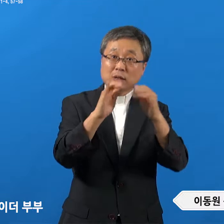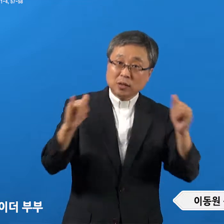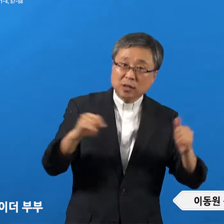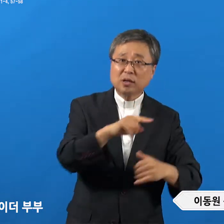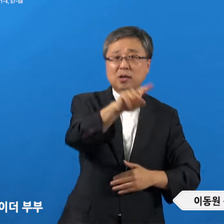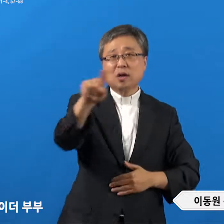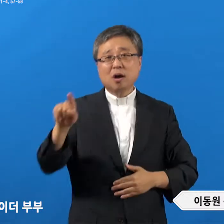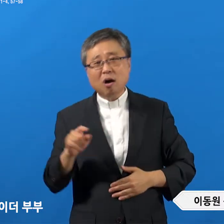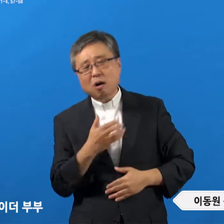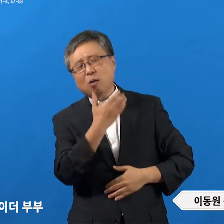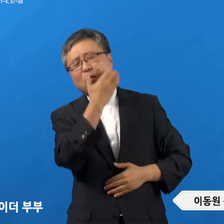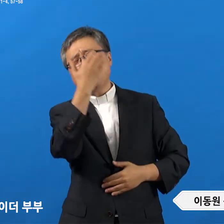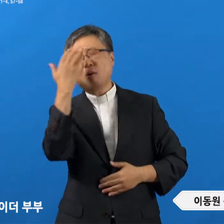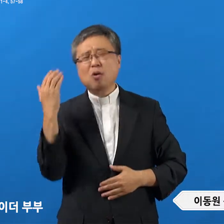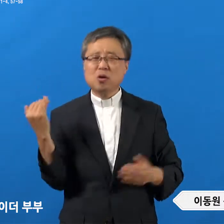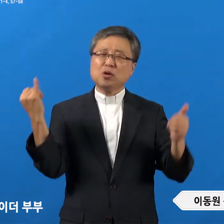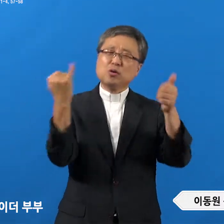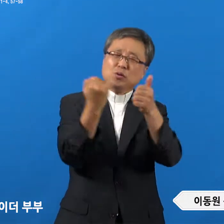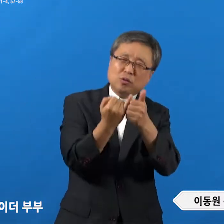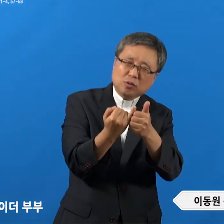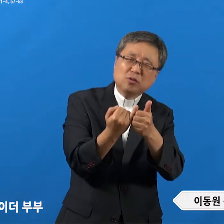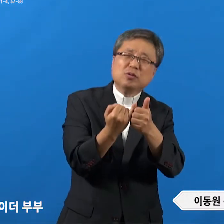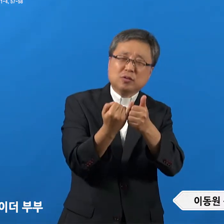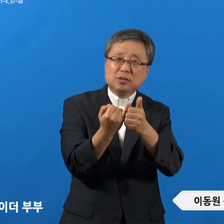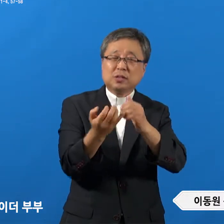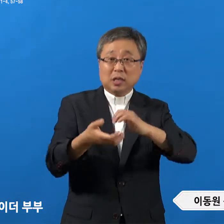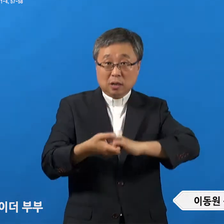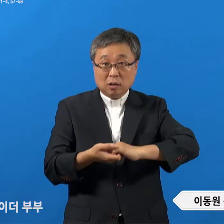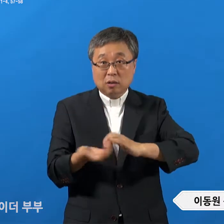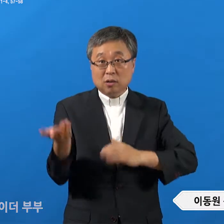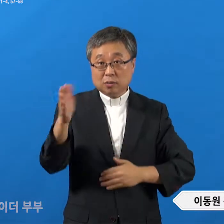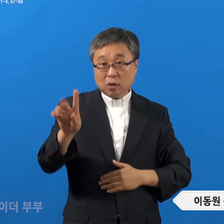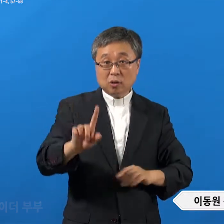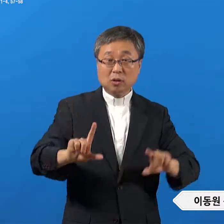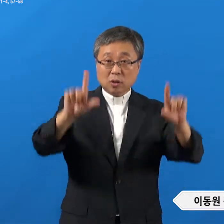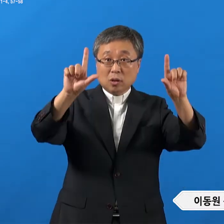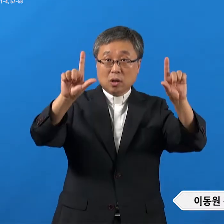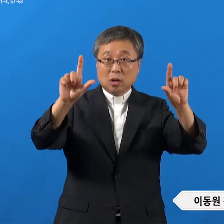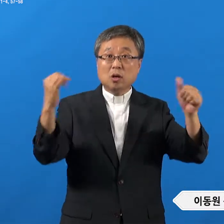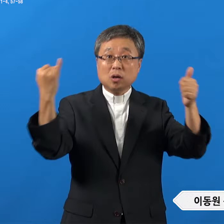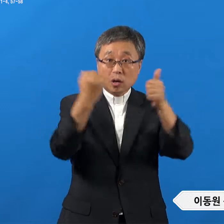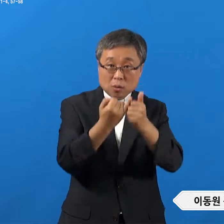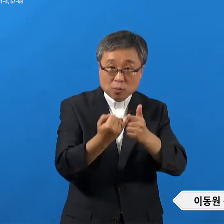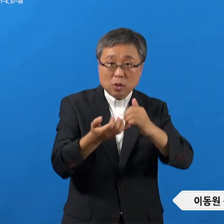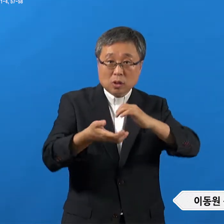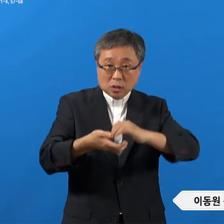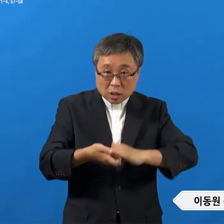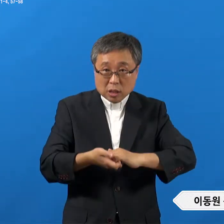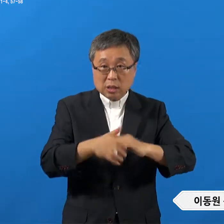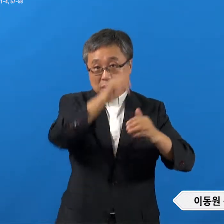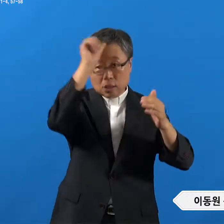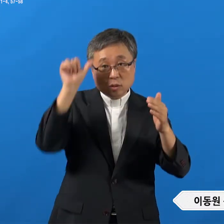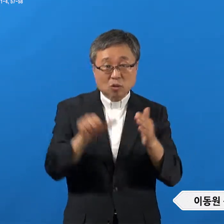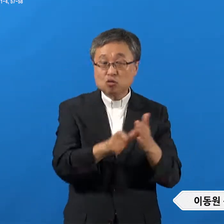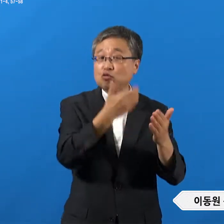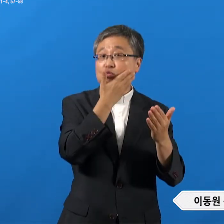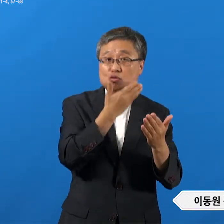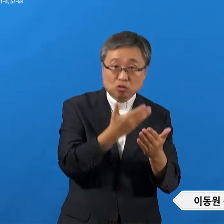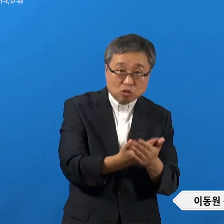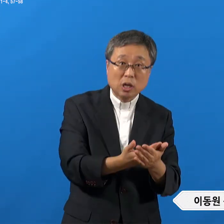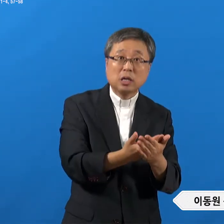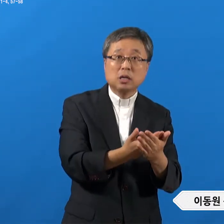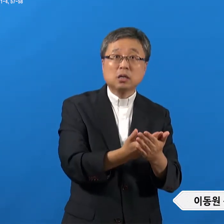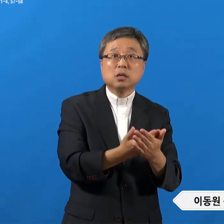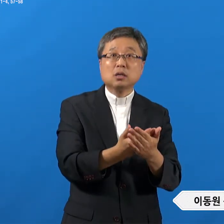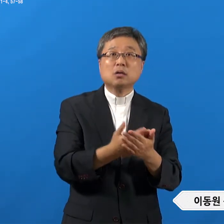그들을 환상의 커플이라고 불렀습니다. 근데 어느 날 이 커플의 인생 가운데 중대한 시련이 찾아옵니다. 남편